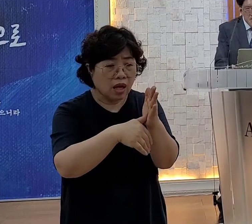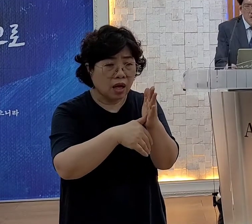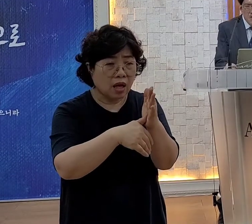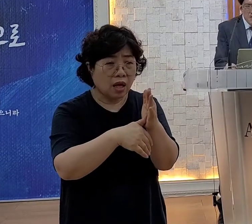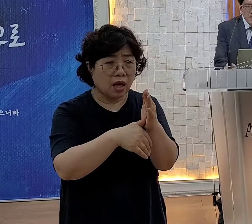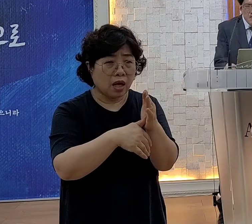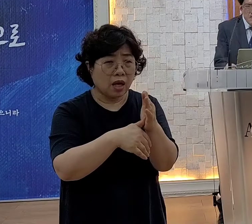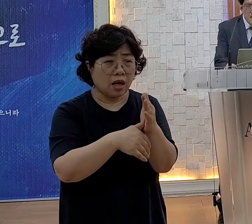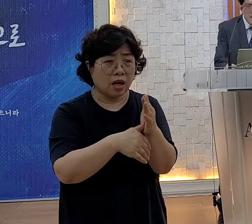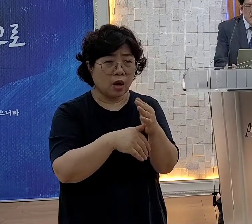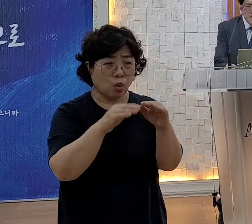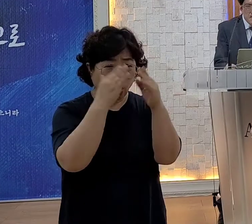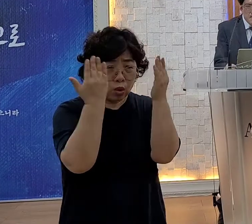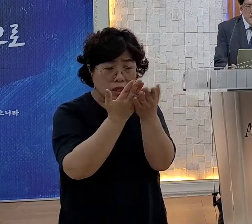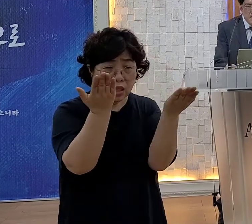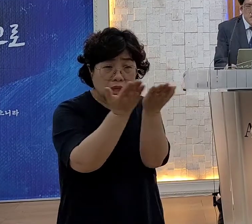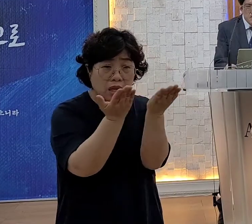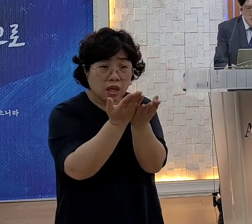모릅니까?